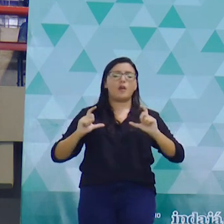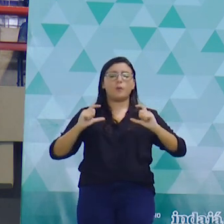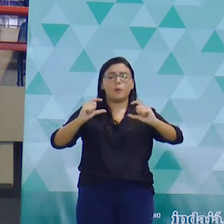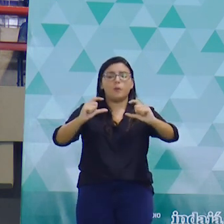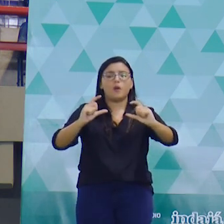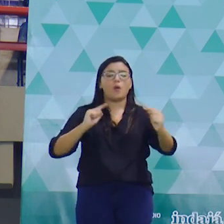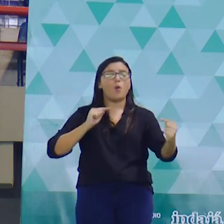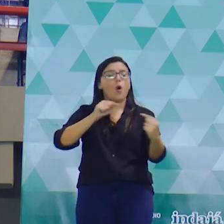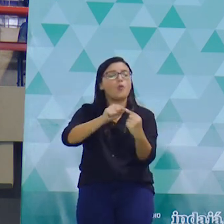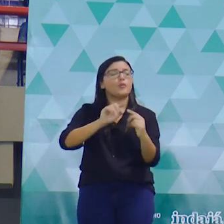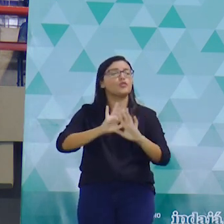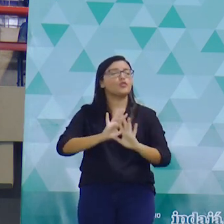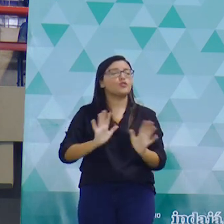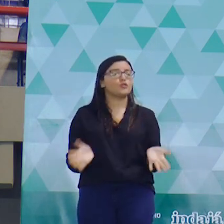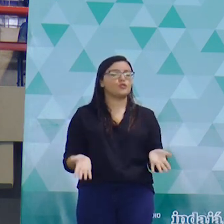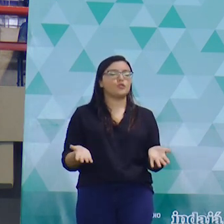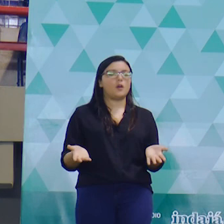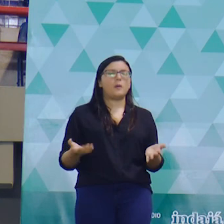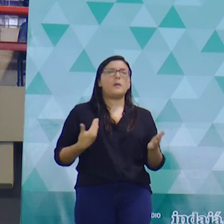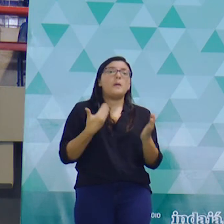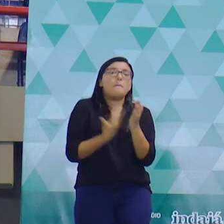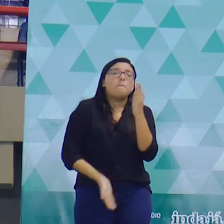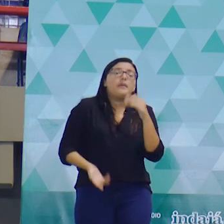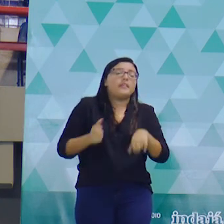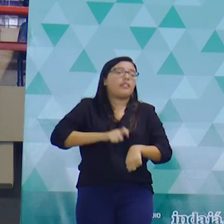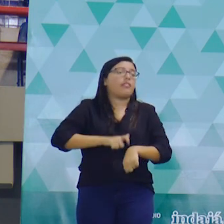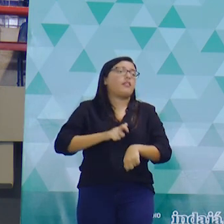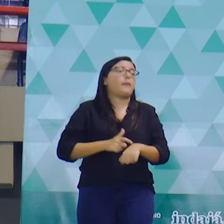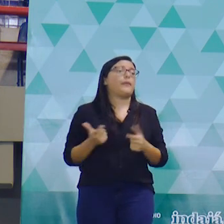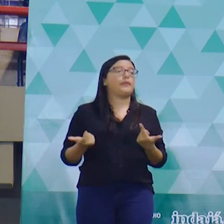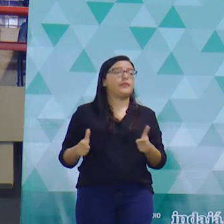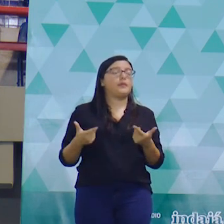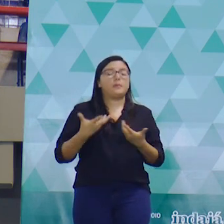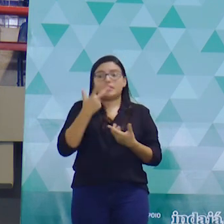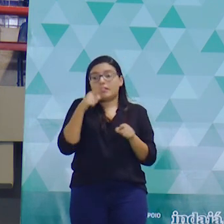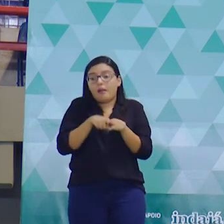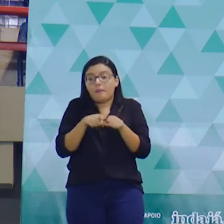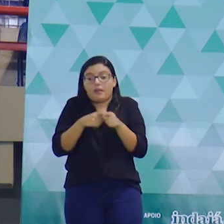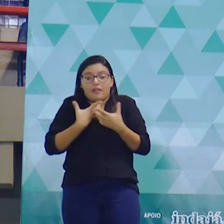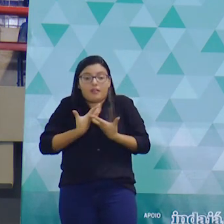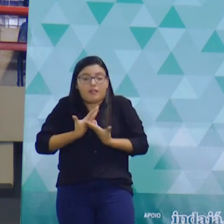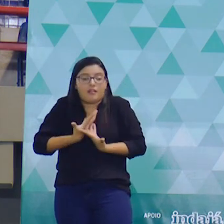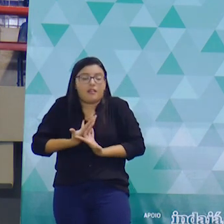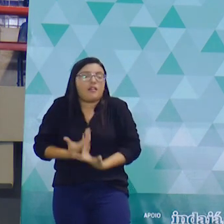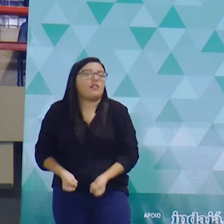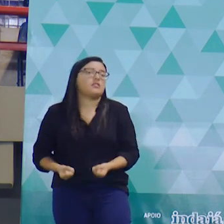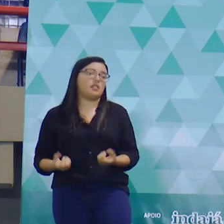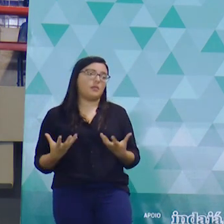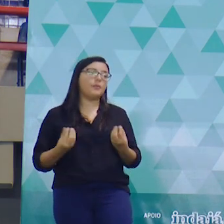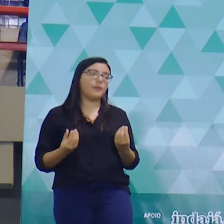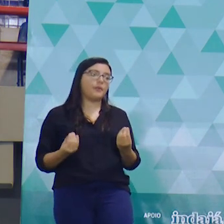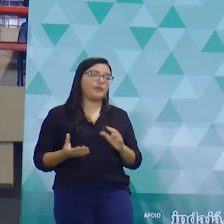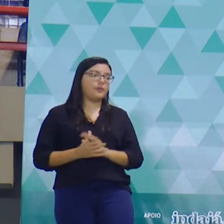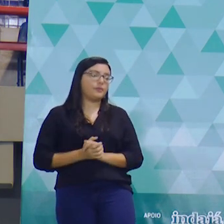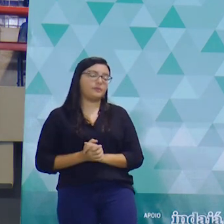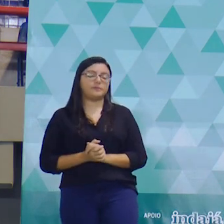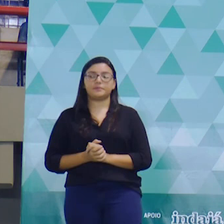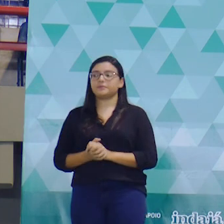objetivos, mais curtos, para você não perder tanto tempo, para você não cansar tanto lendo o texto.